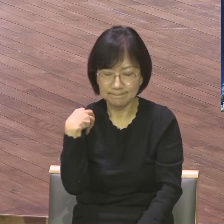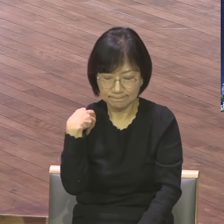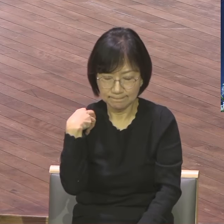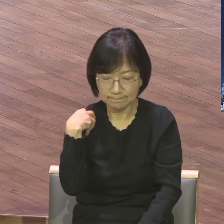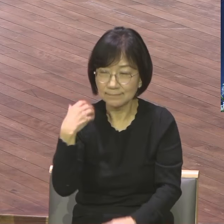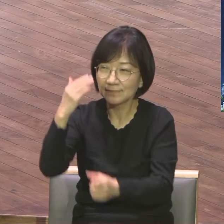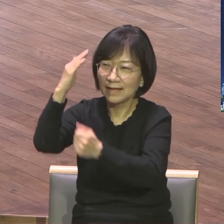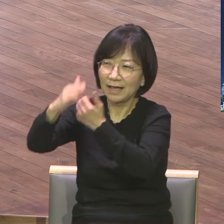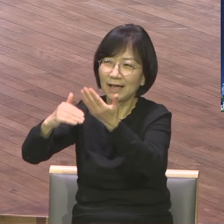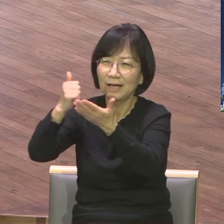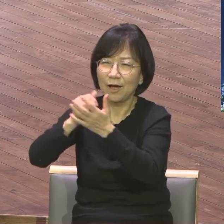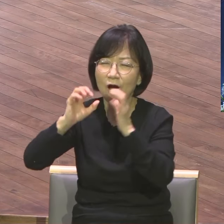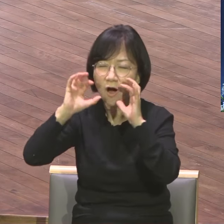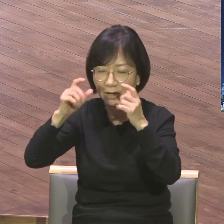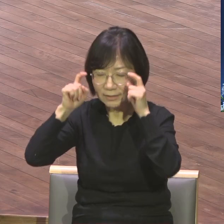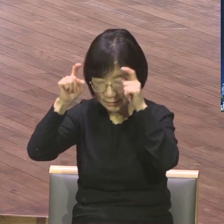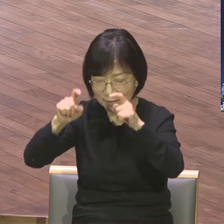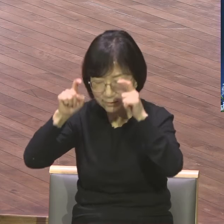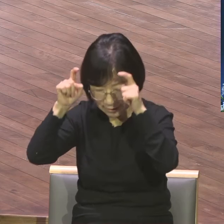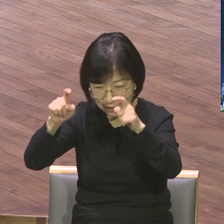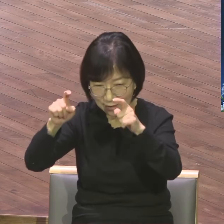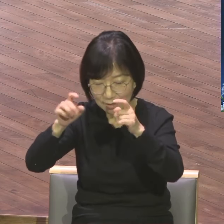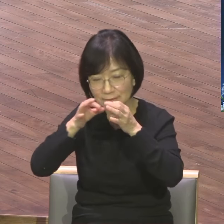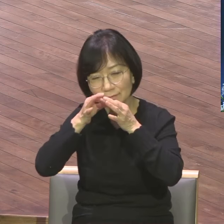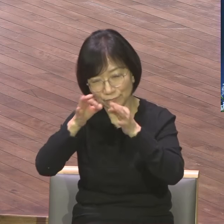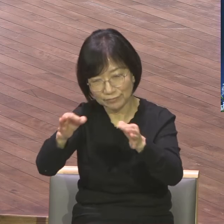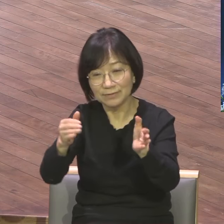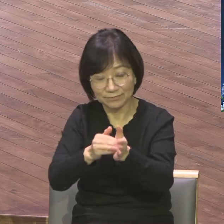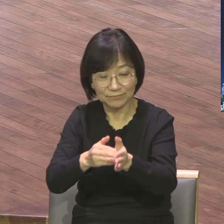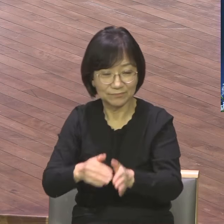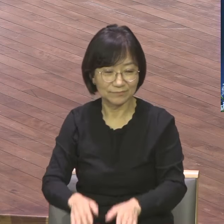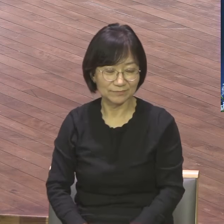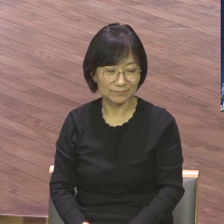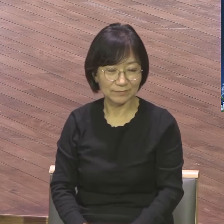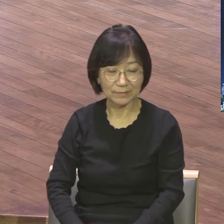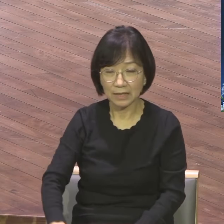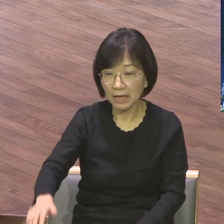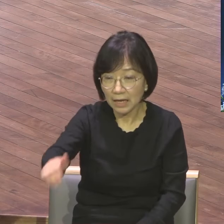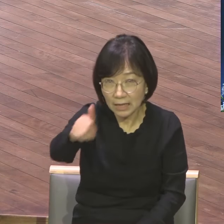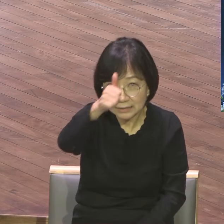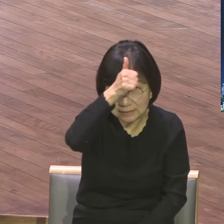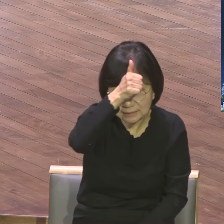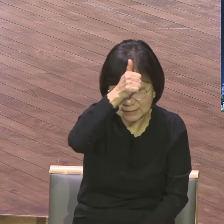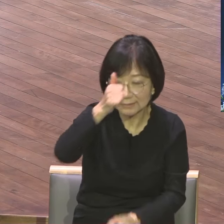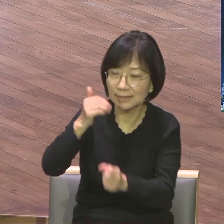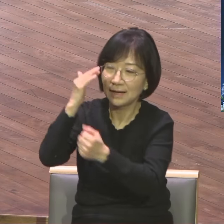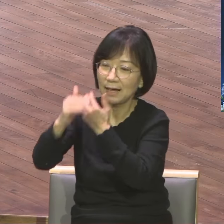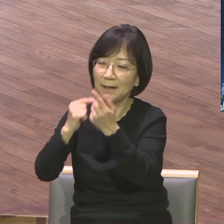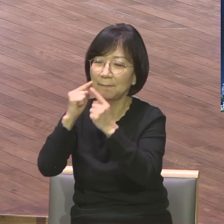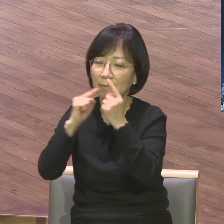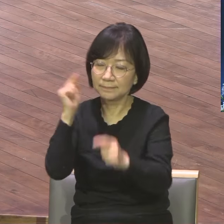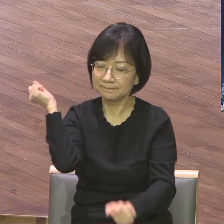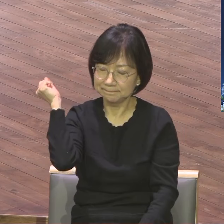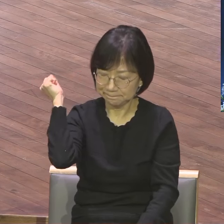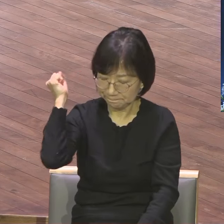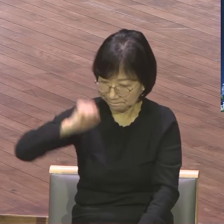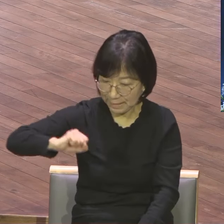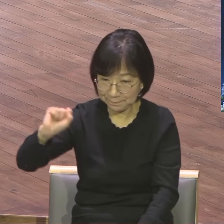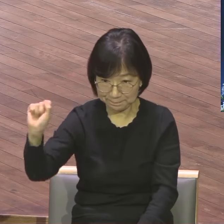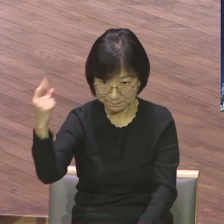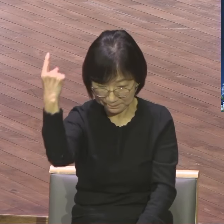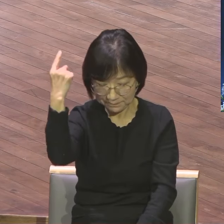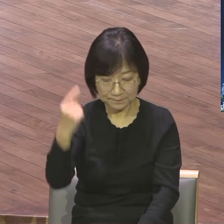과거, 현재, 미래 모든 죄, 첫사람 아담이 하나님의 말씀을 불순종해서